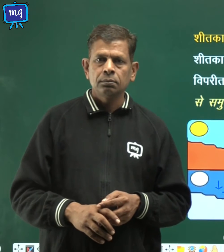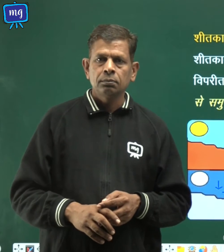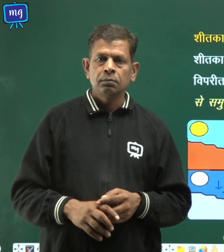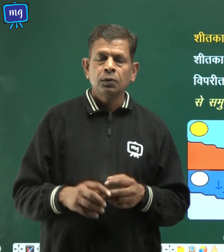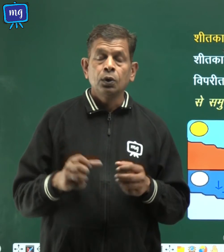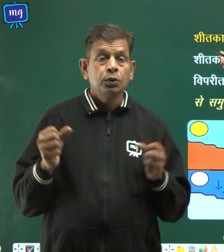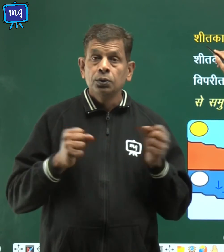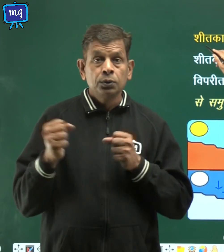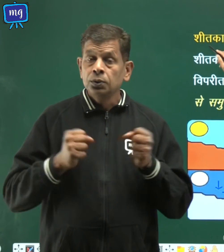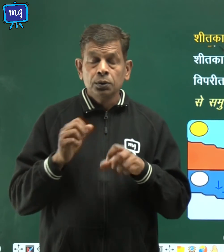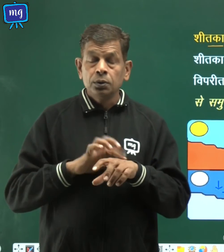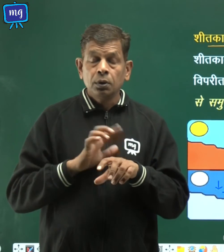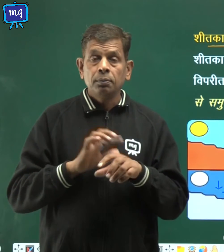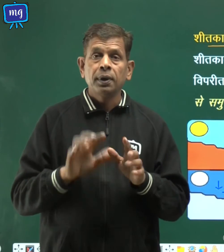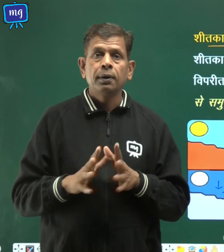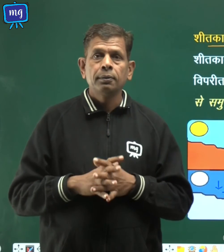शीतकाल में